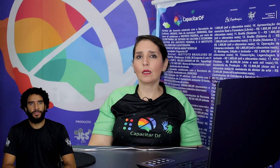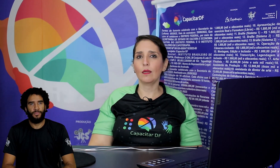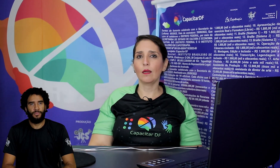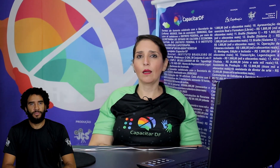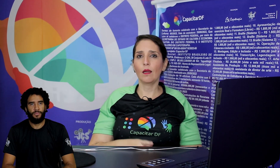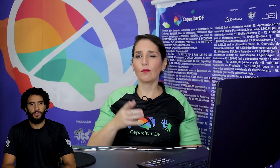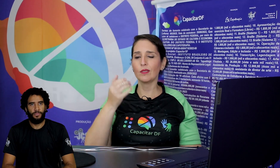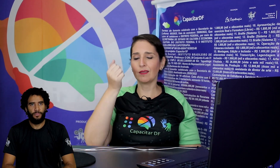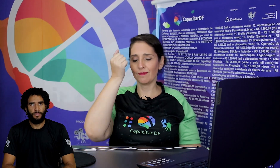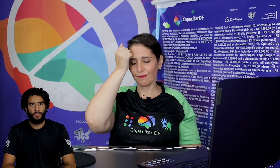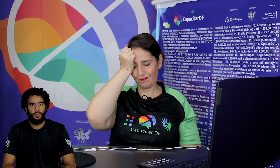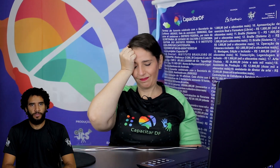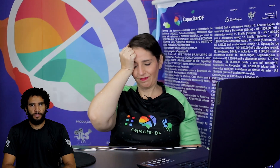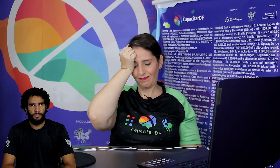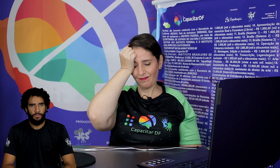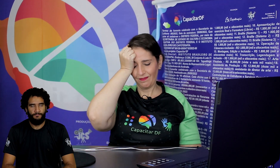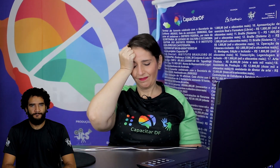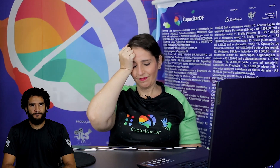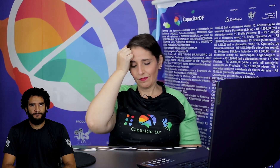Arrepender. Assim,